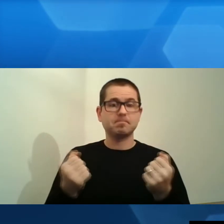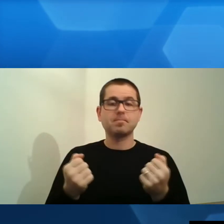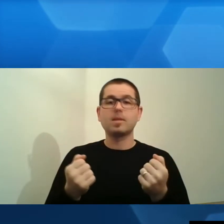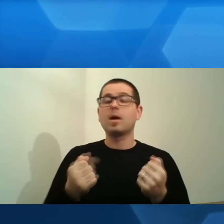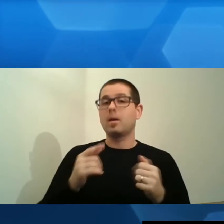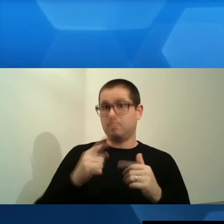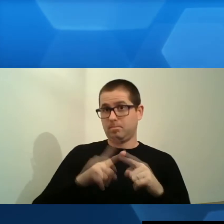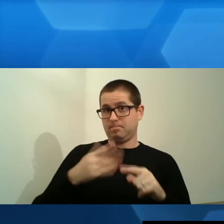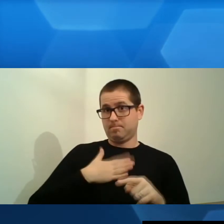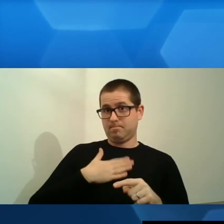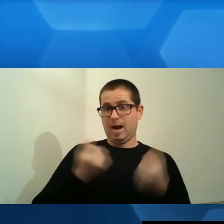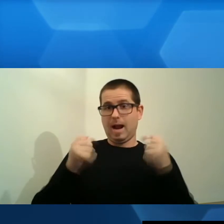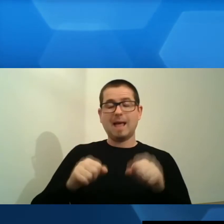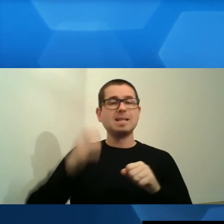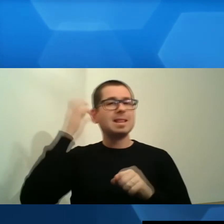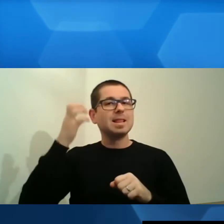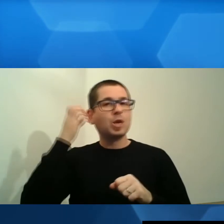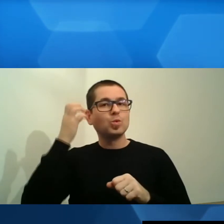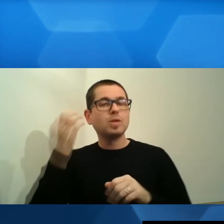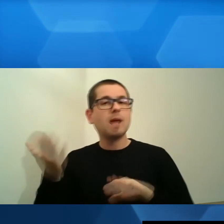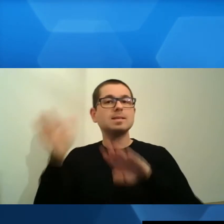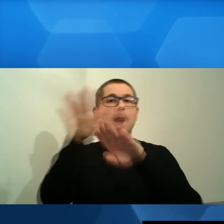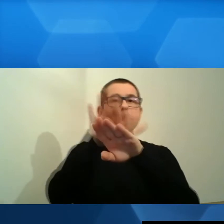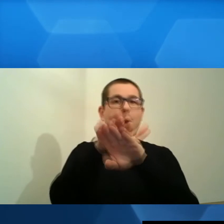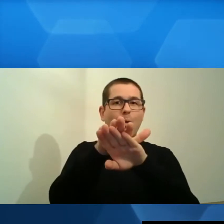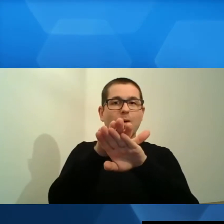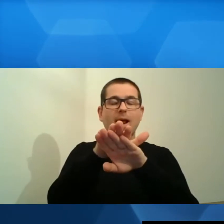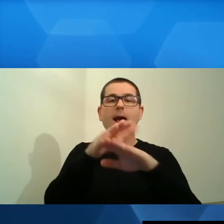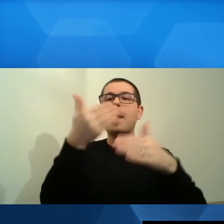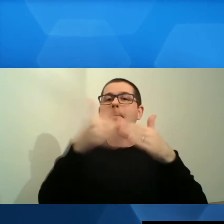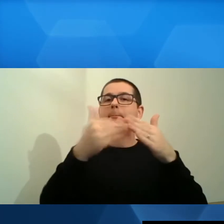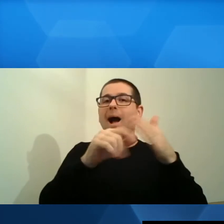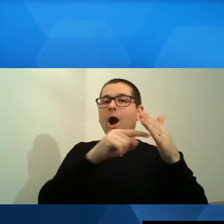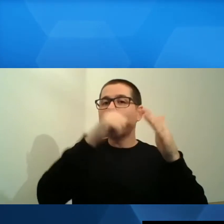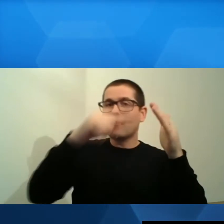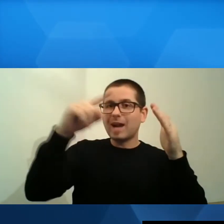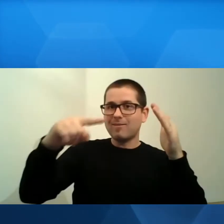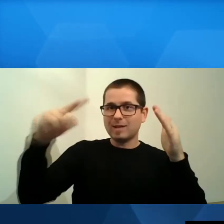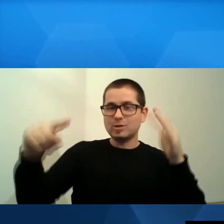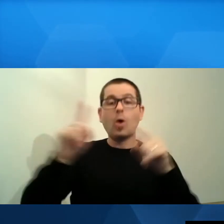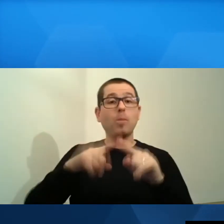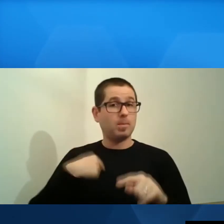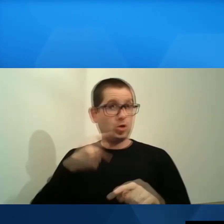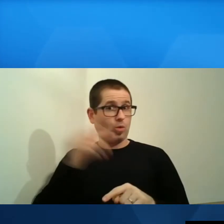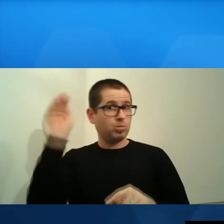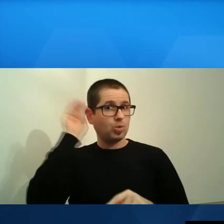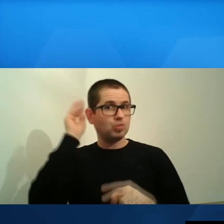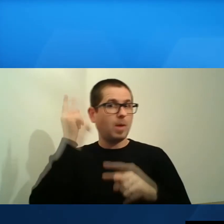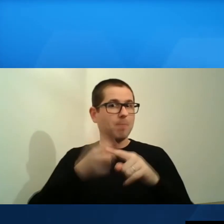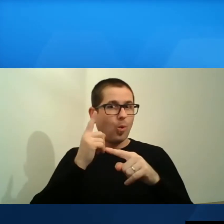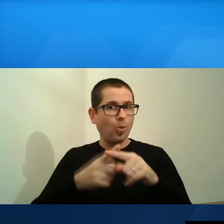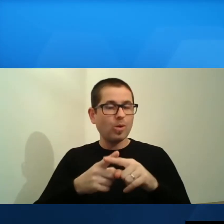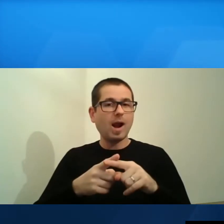lastni tinnitus zapolni to vrzel v belem šumu. In ko to poslušaš recimo pol ure, prelisiči